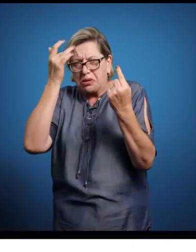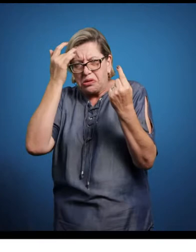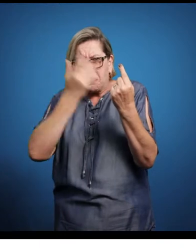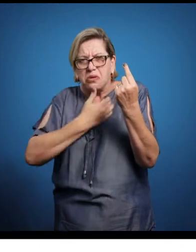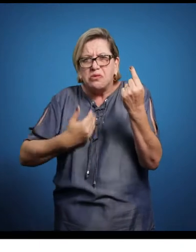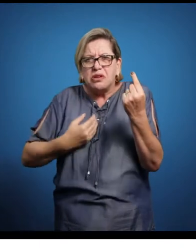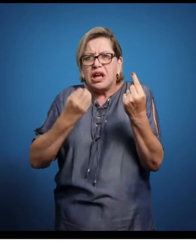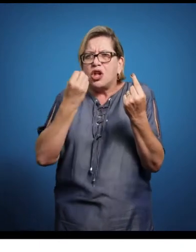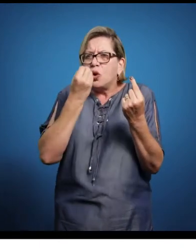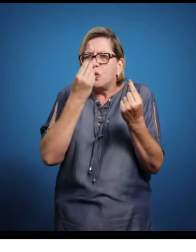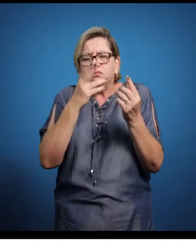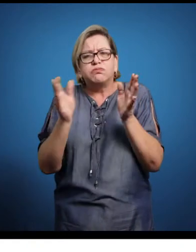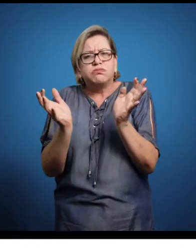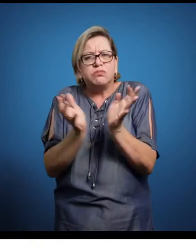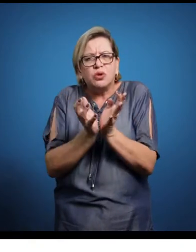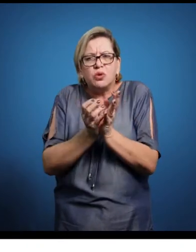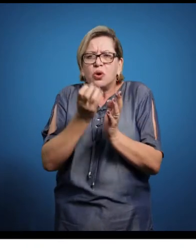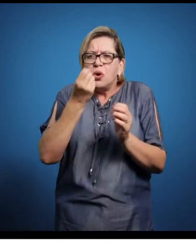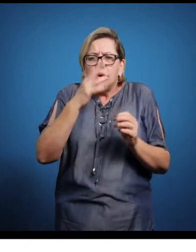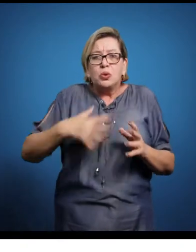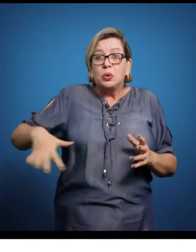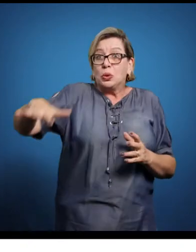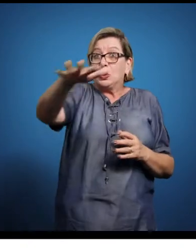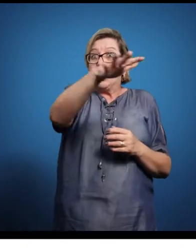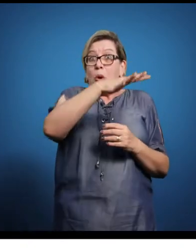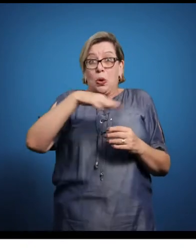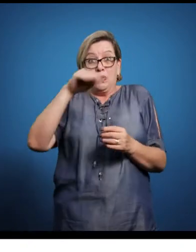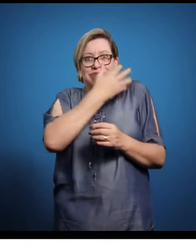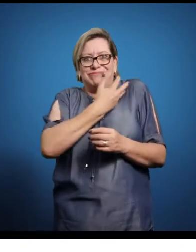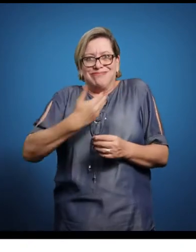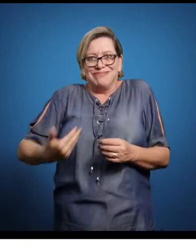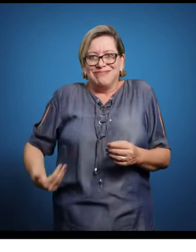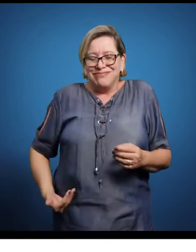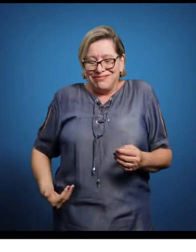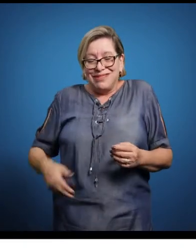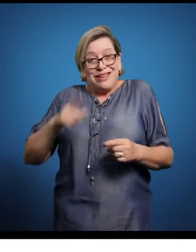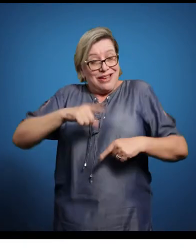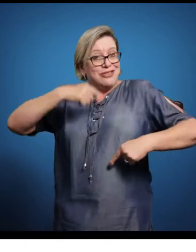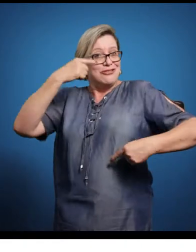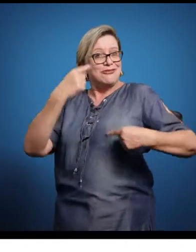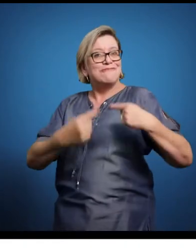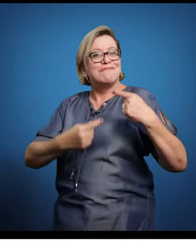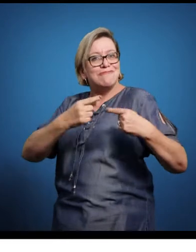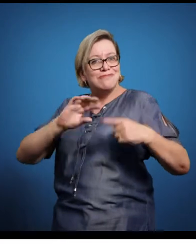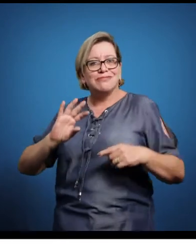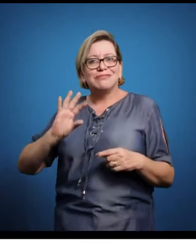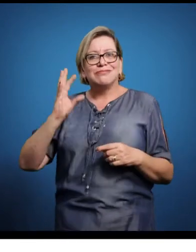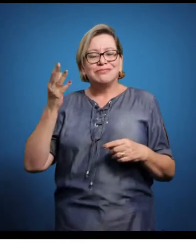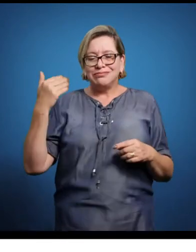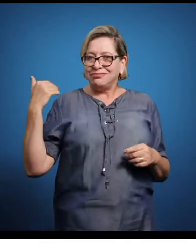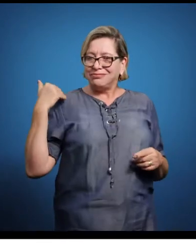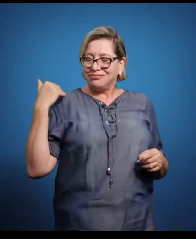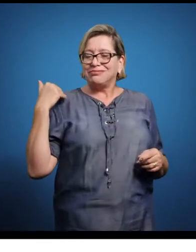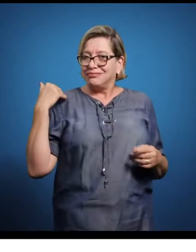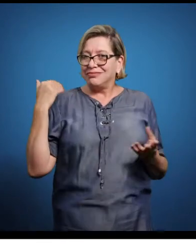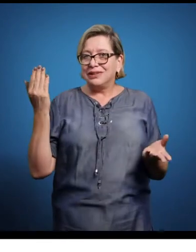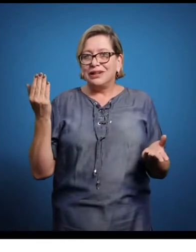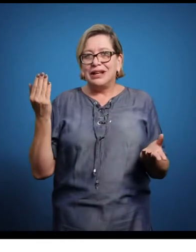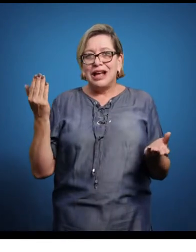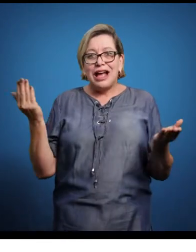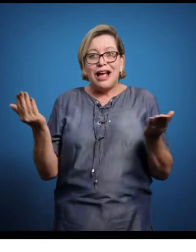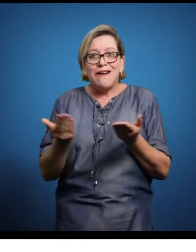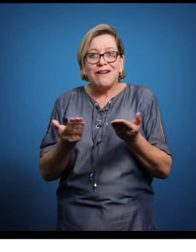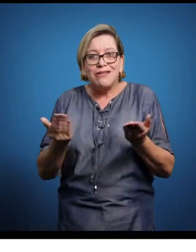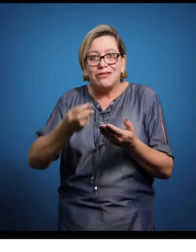que um deve governar se todos devem governar é uma discussão muito cara com quartão em especial é do mundo